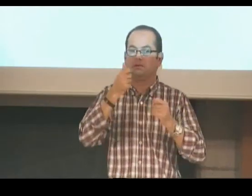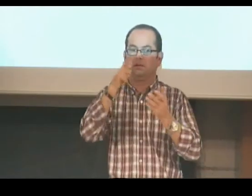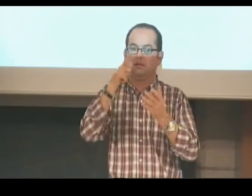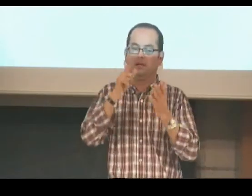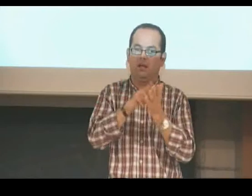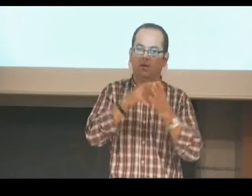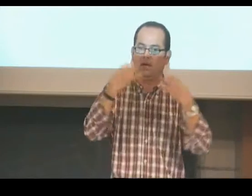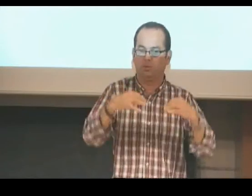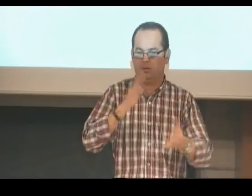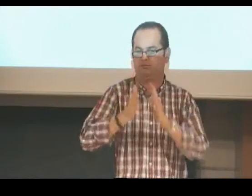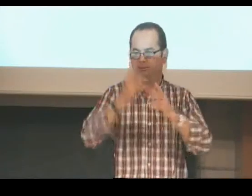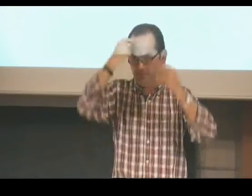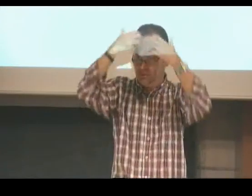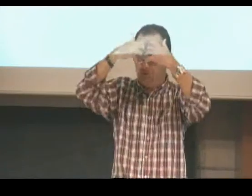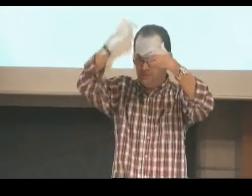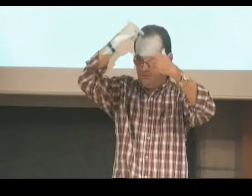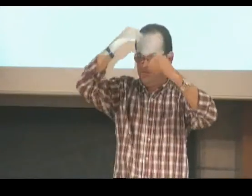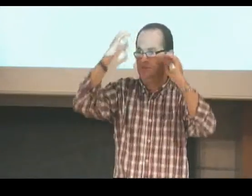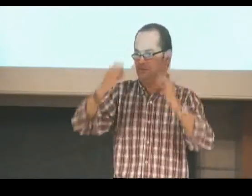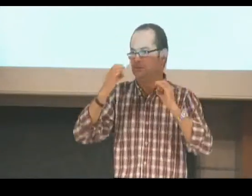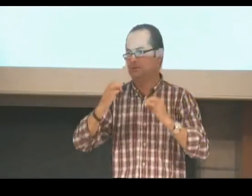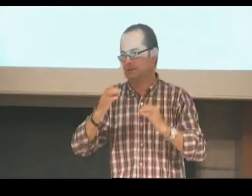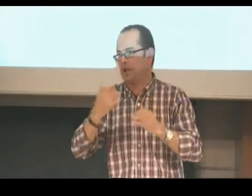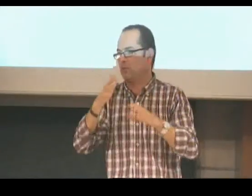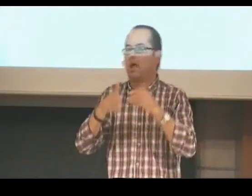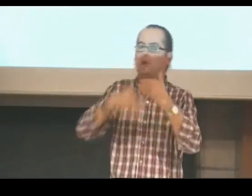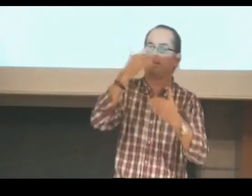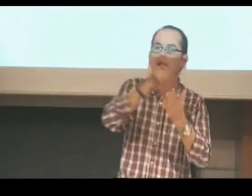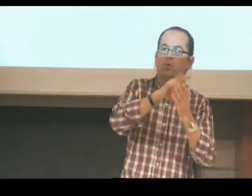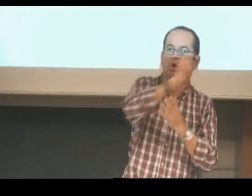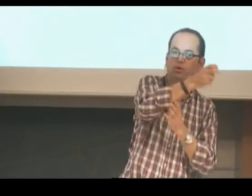És a dir, que hagin utilitzat la llengua de signes des del seu naixement.